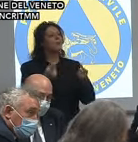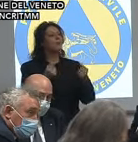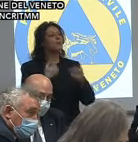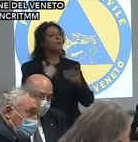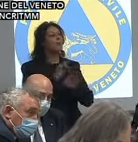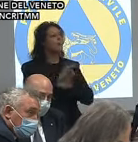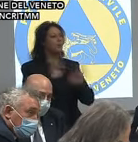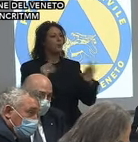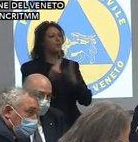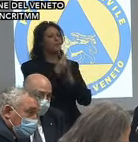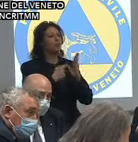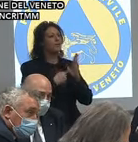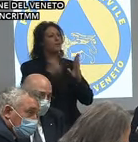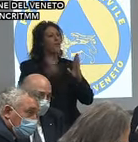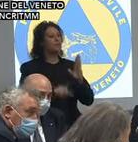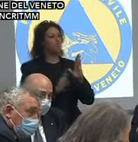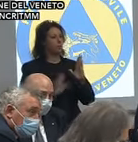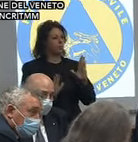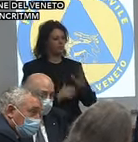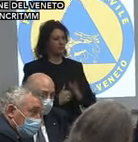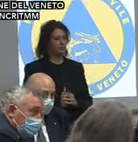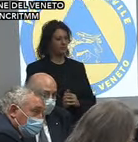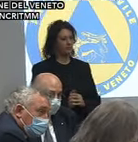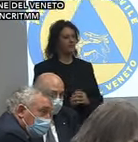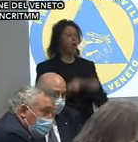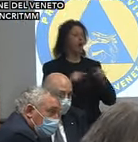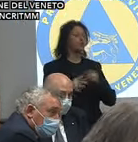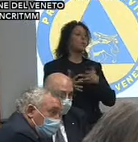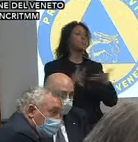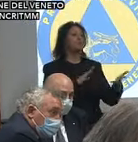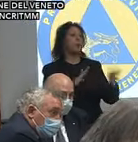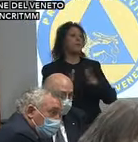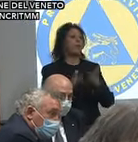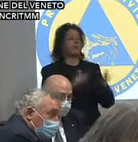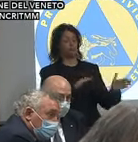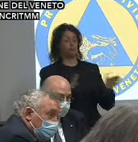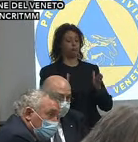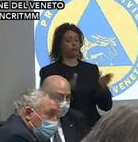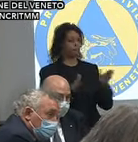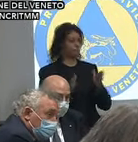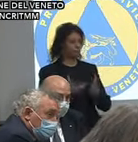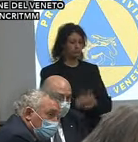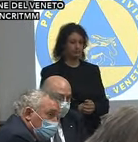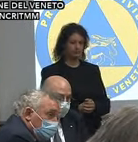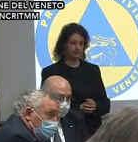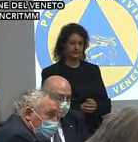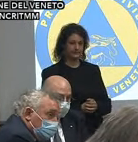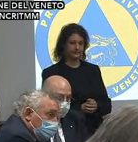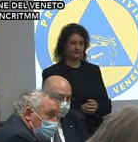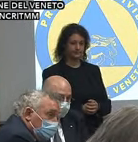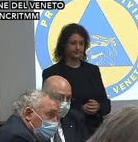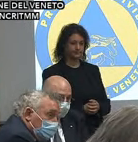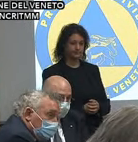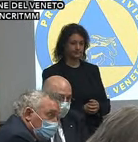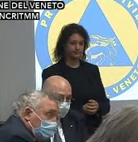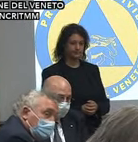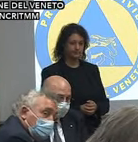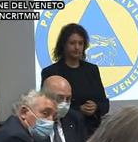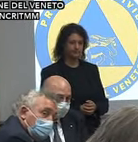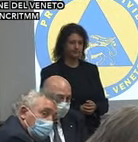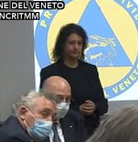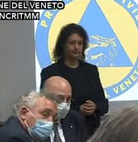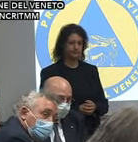esecutivi, cioè oggi abbiamo, non è spannometrico, però insomma. Delle altre due domande avevamo già risposto, invece una